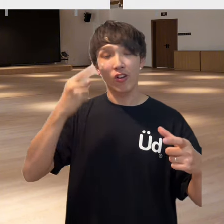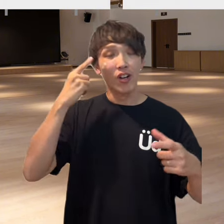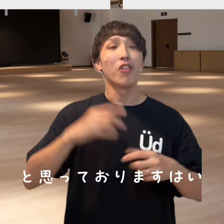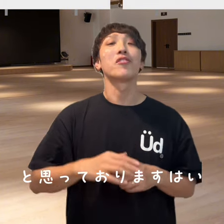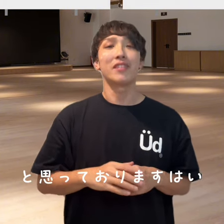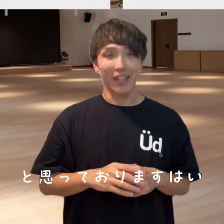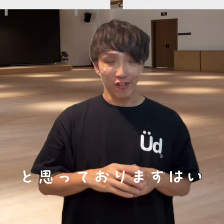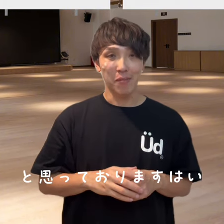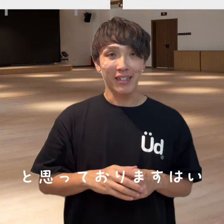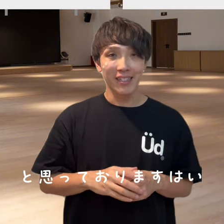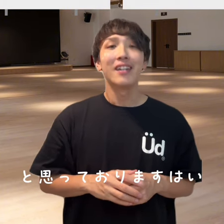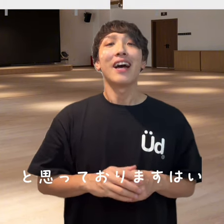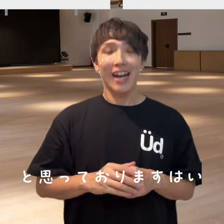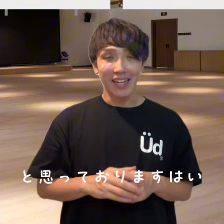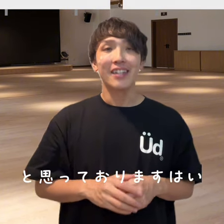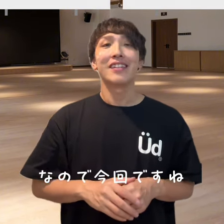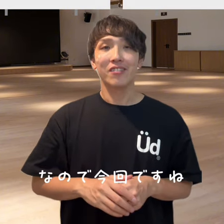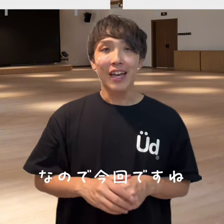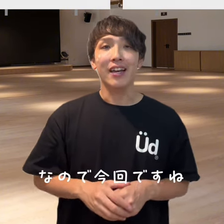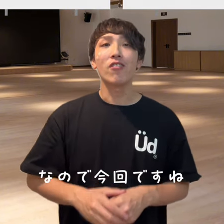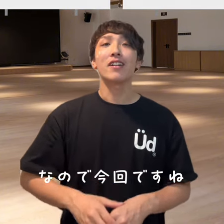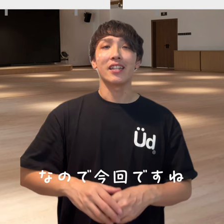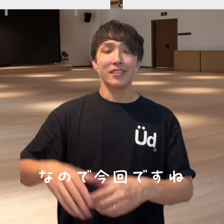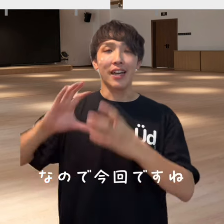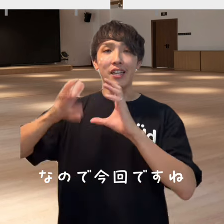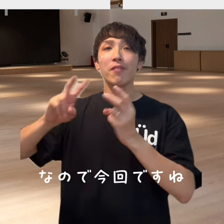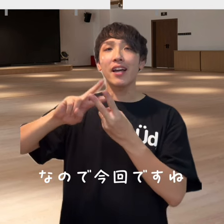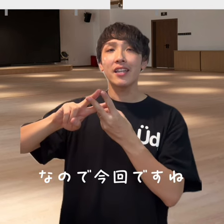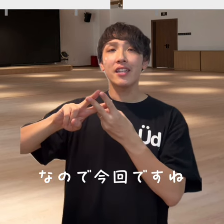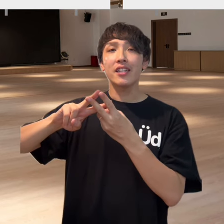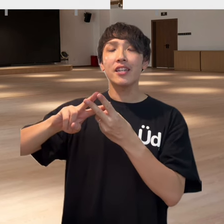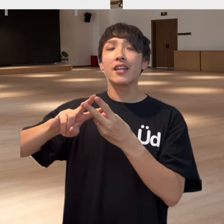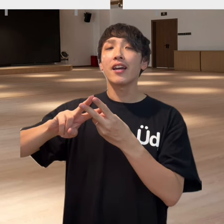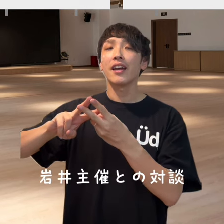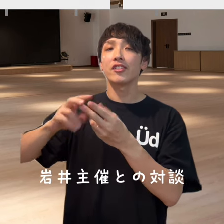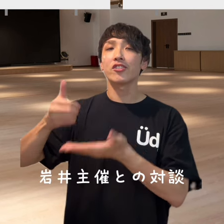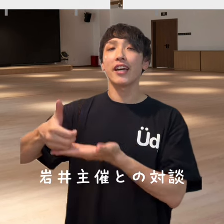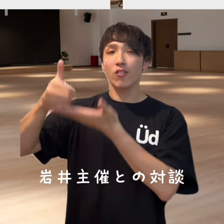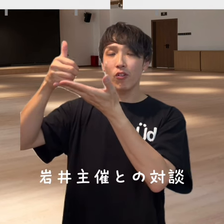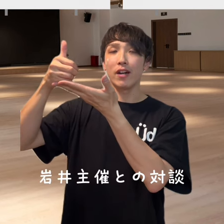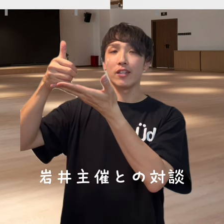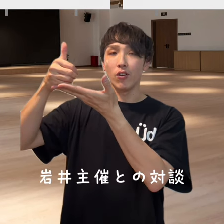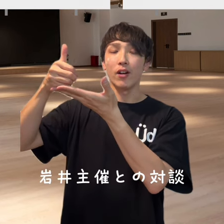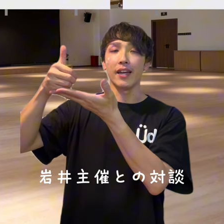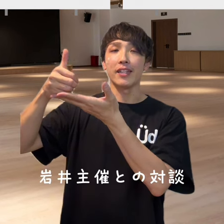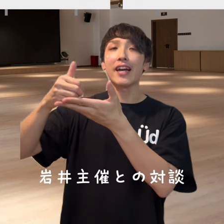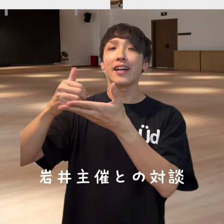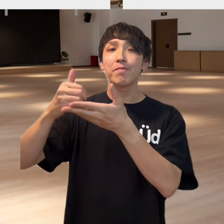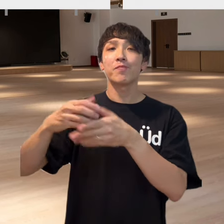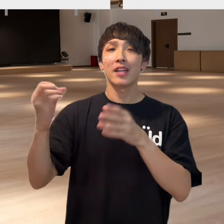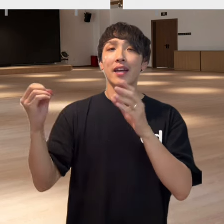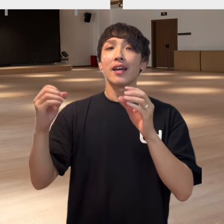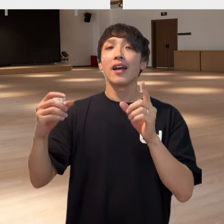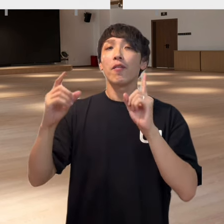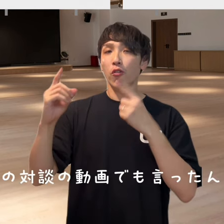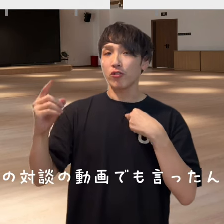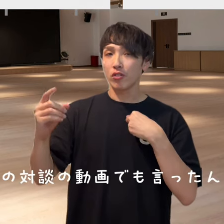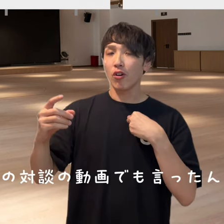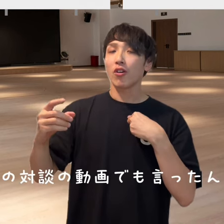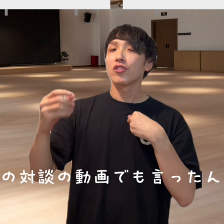思っております。はい、なので今回ですね、岩井、主催の方からの、対談、僕と主